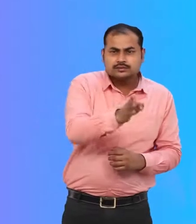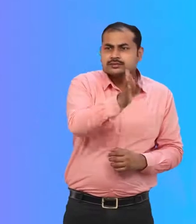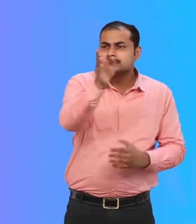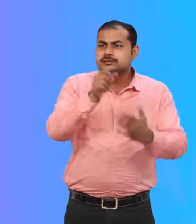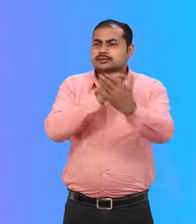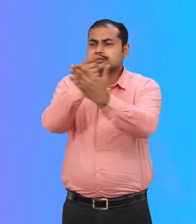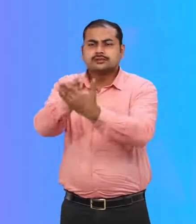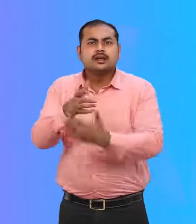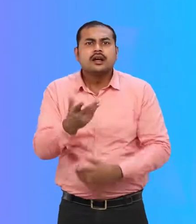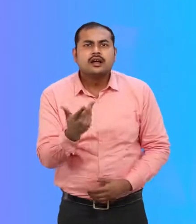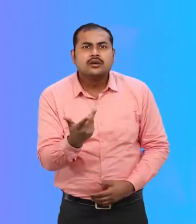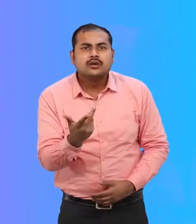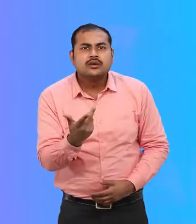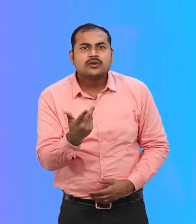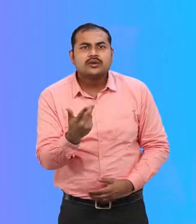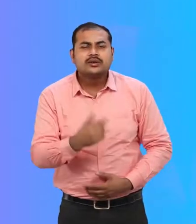झाल